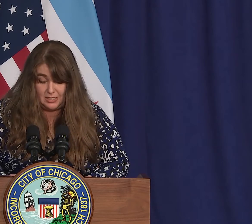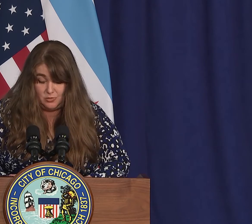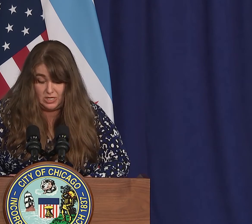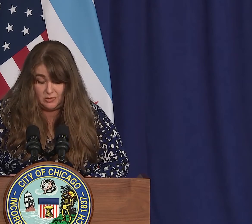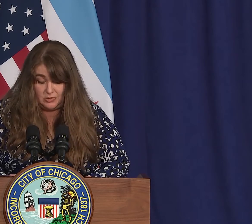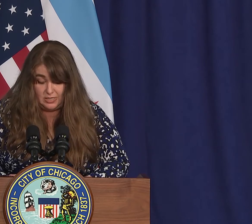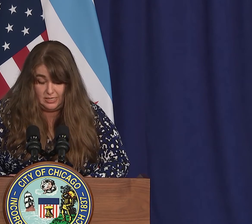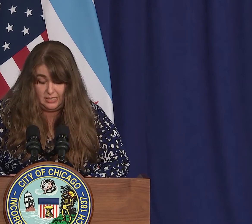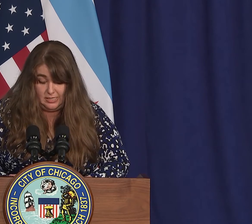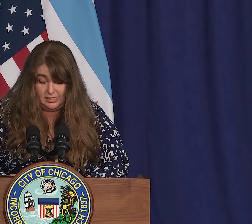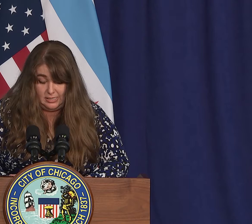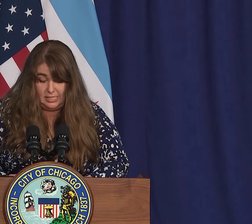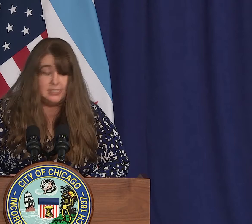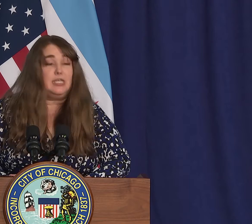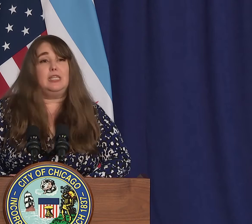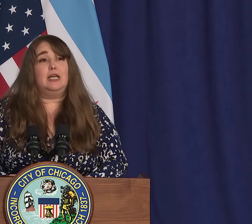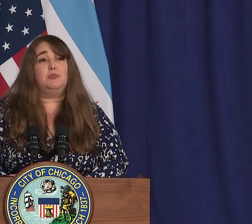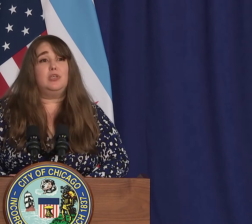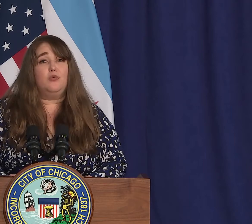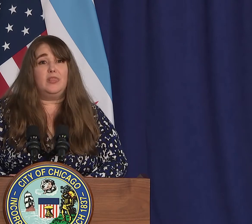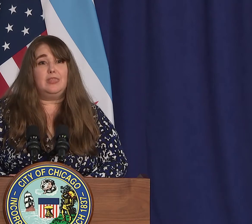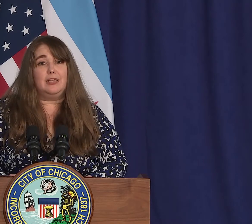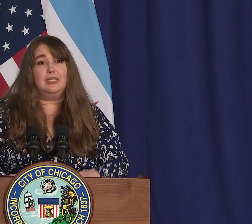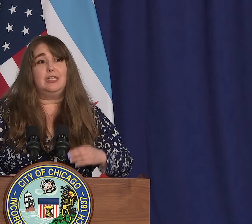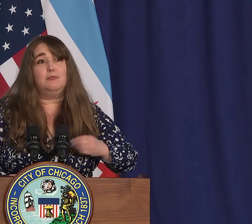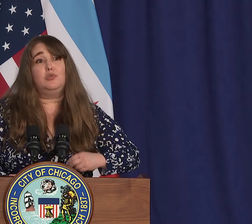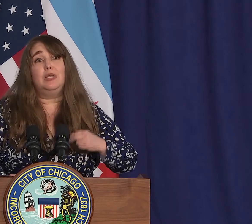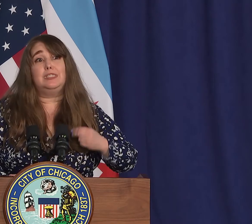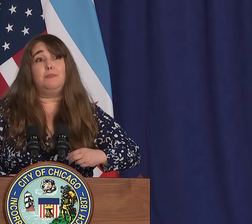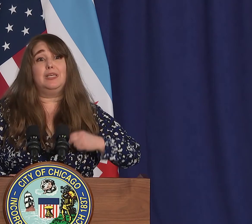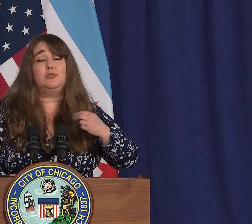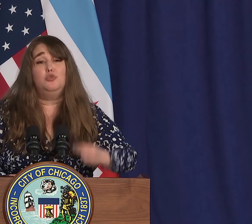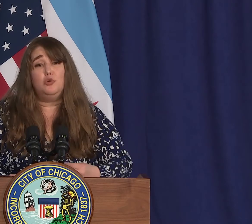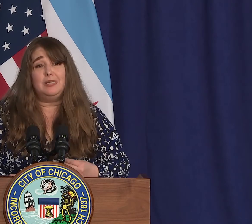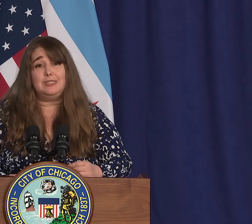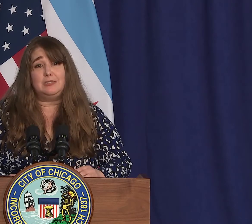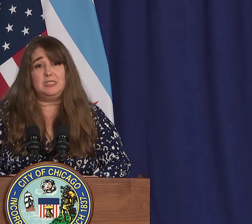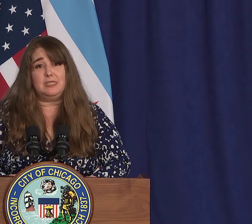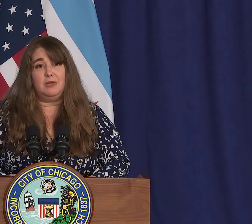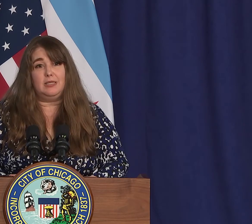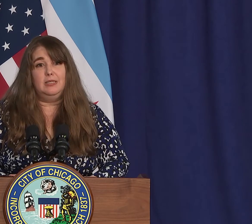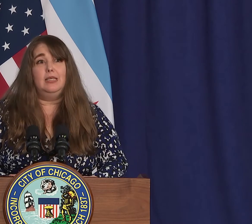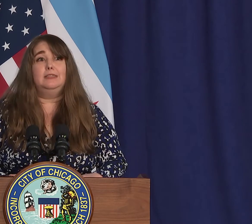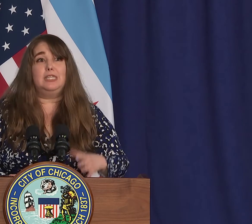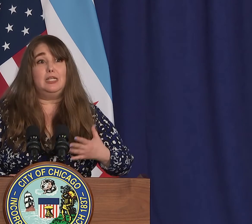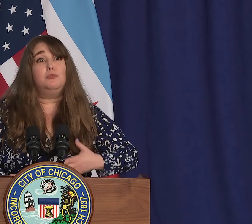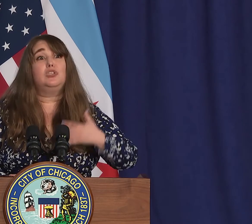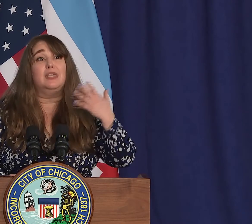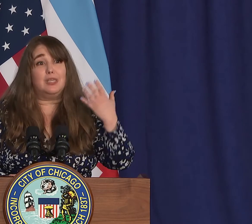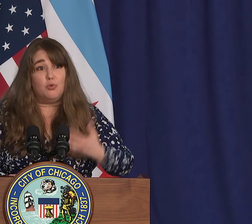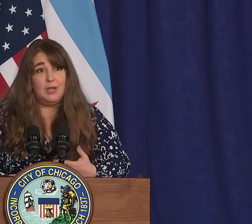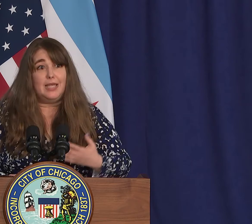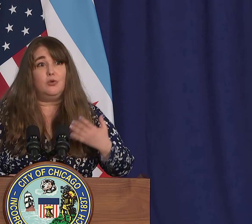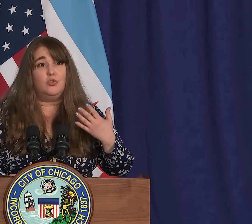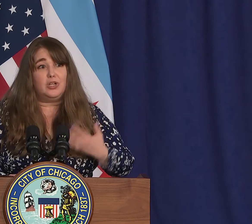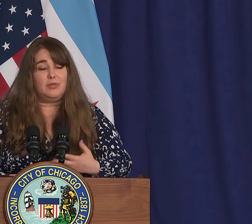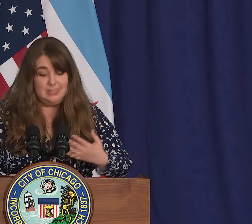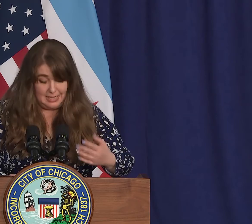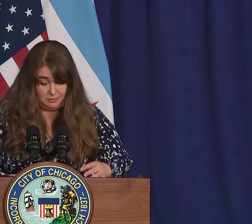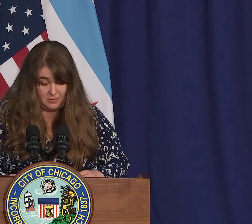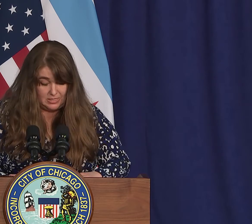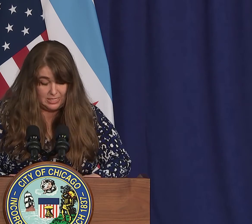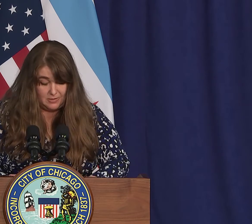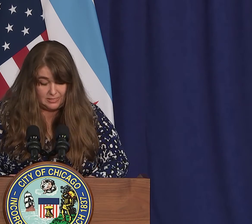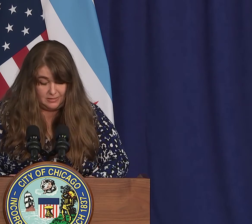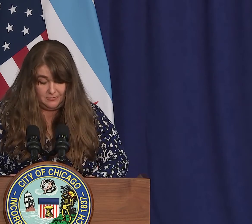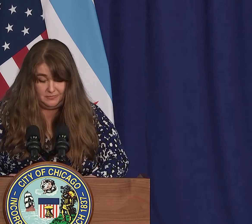del Reino Unido. Así que tengamos en cuenta que tenemos una cepa que es mucho más transmisible. Tenemos que redoblar otra vez